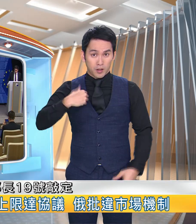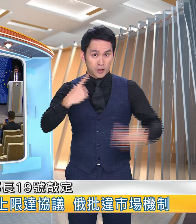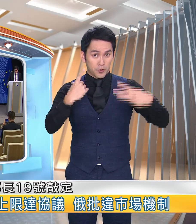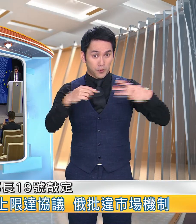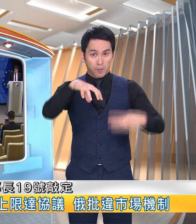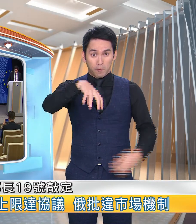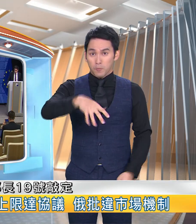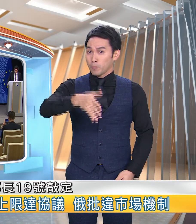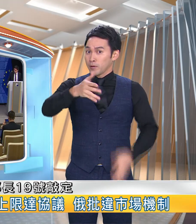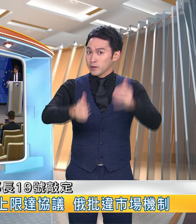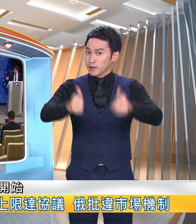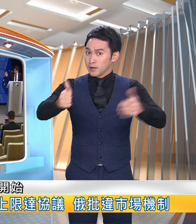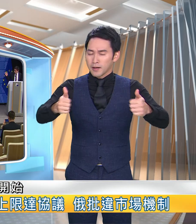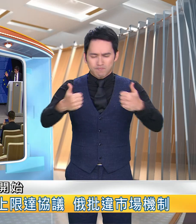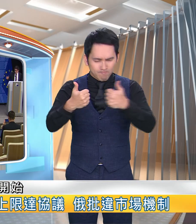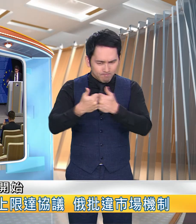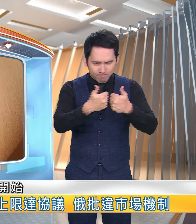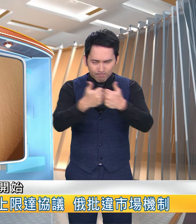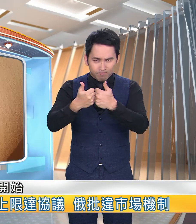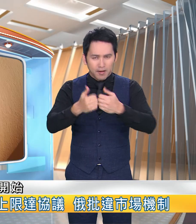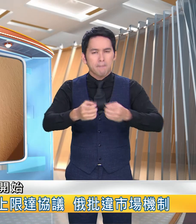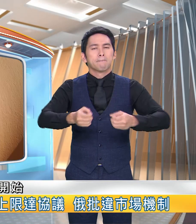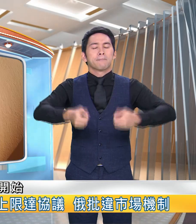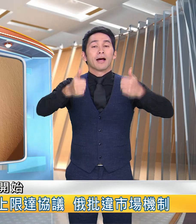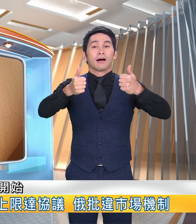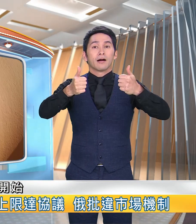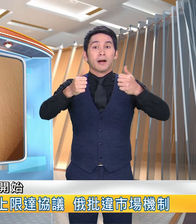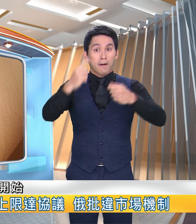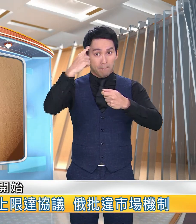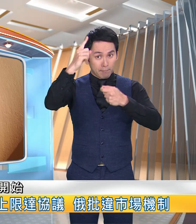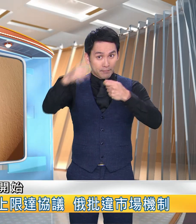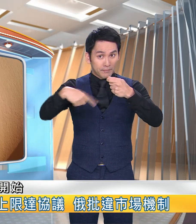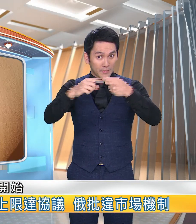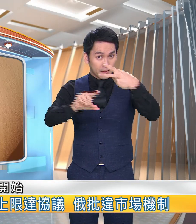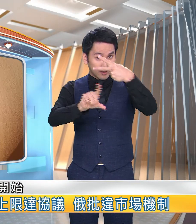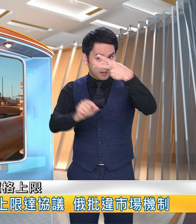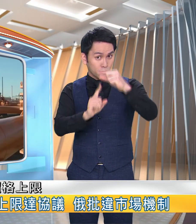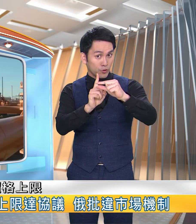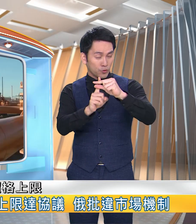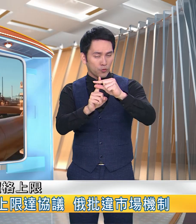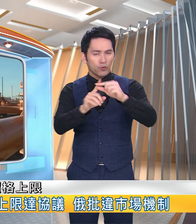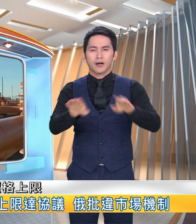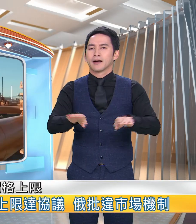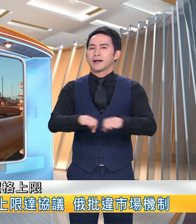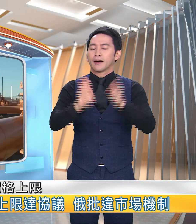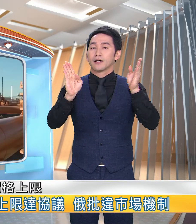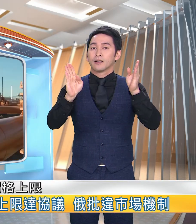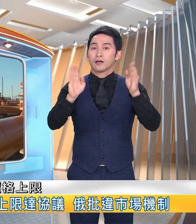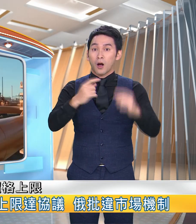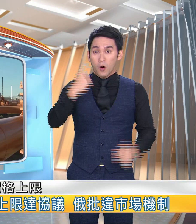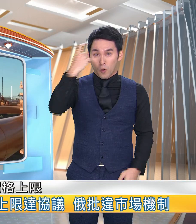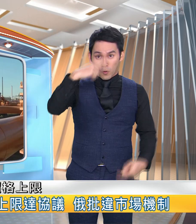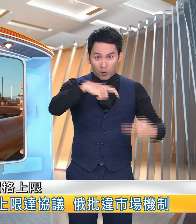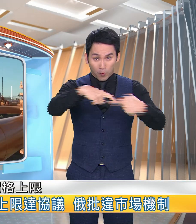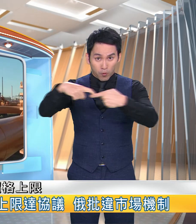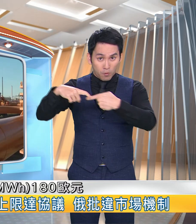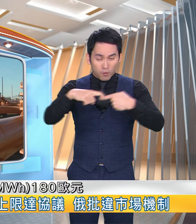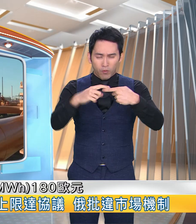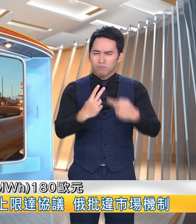敲定，从明年2月中旬开始，欧盟的天然气价格上限定为